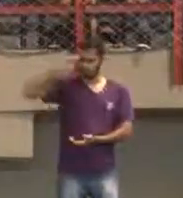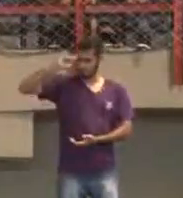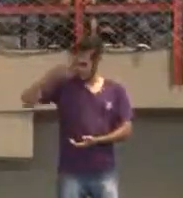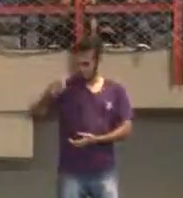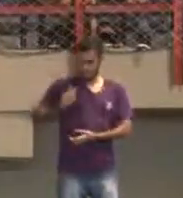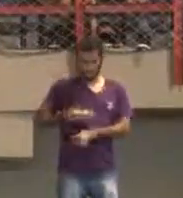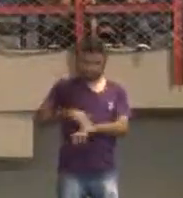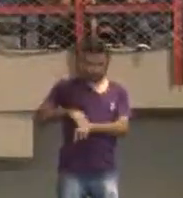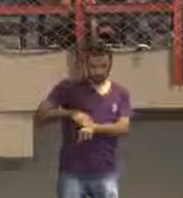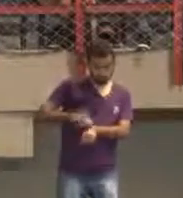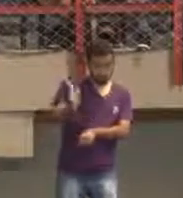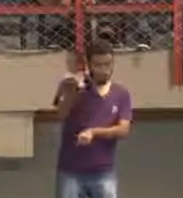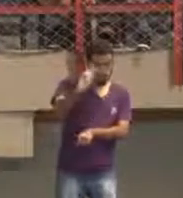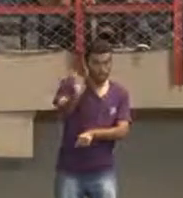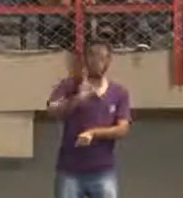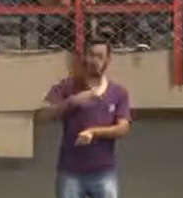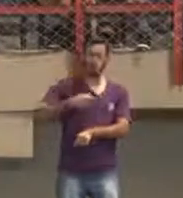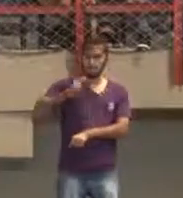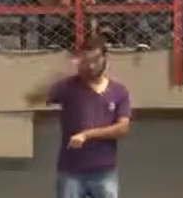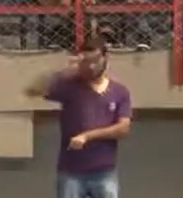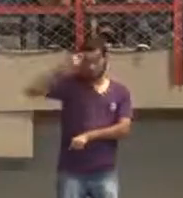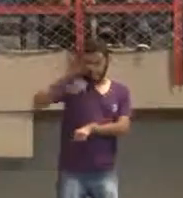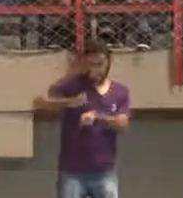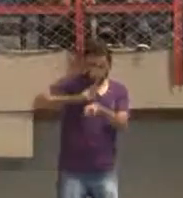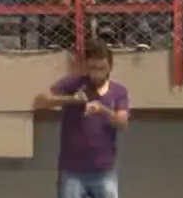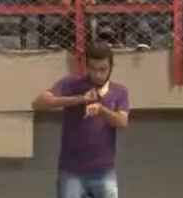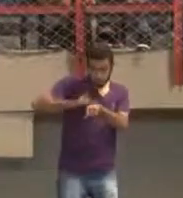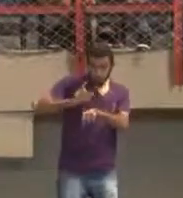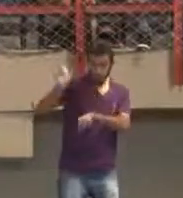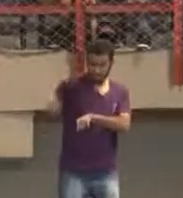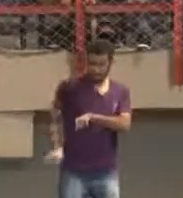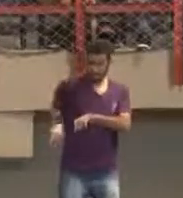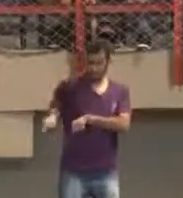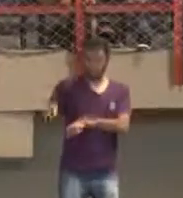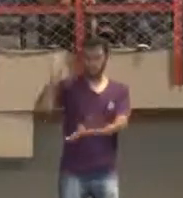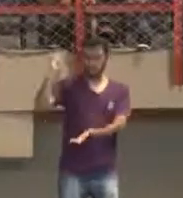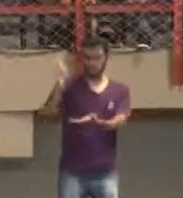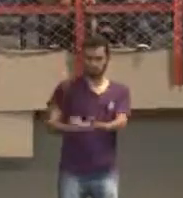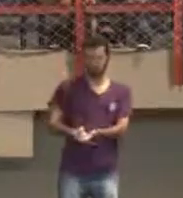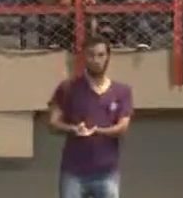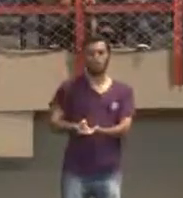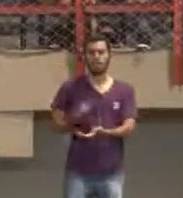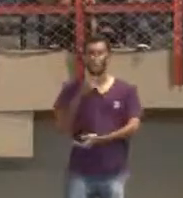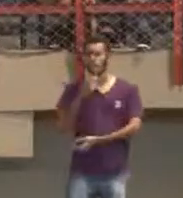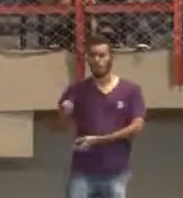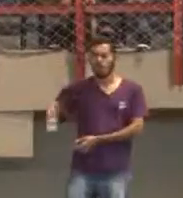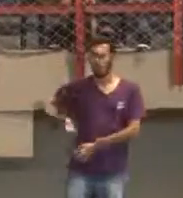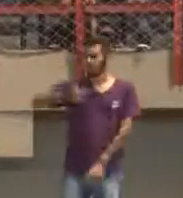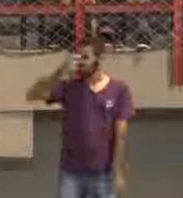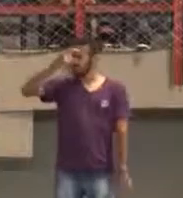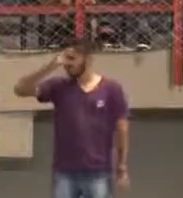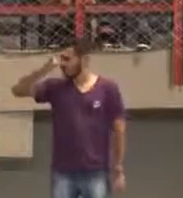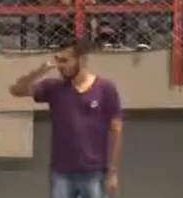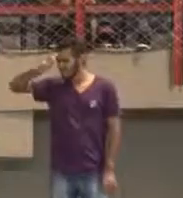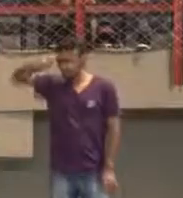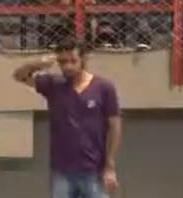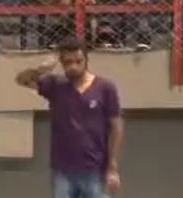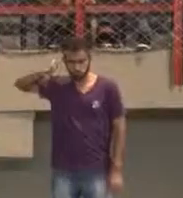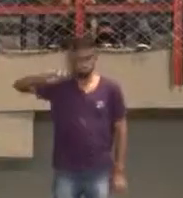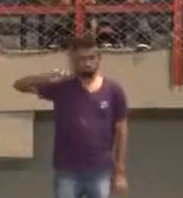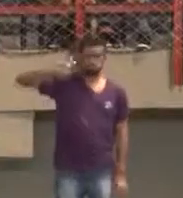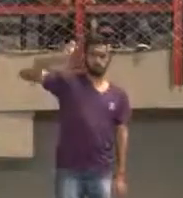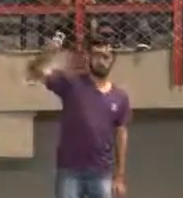é moreno não, porque tem gente que diz moreno, não é moreno, é negro mesmo, ok? Genial, inteligentíssimo,